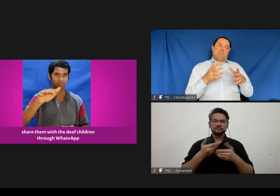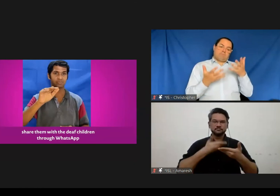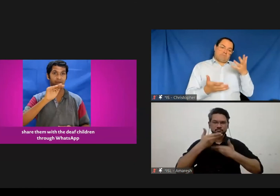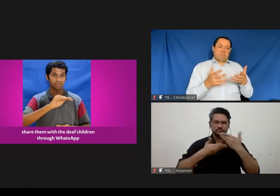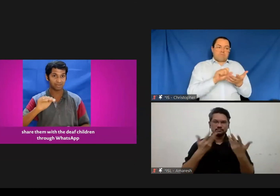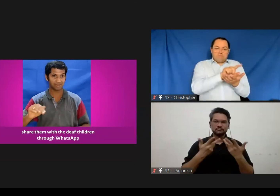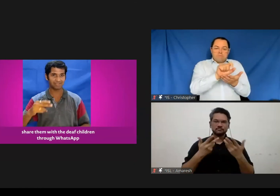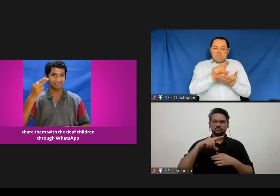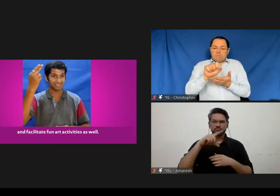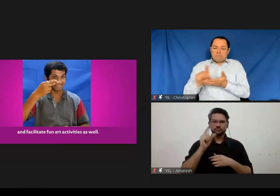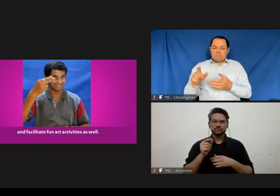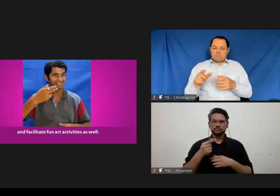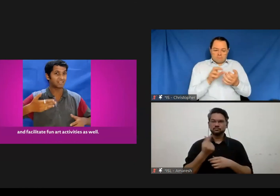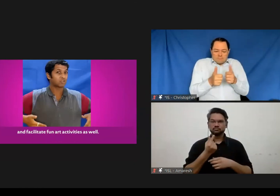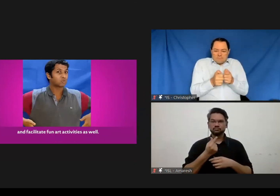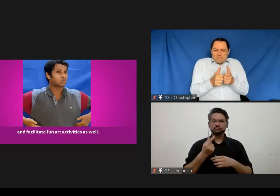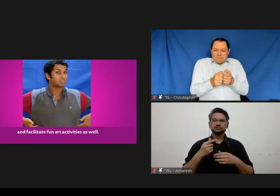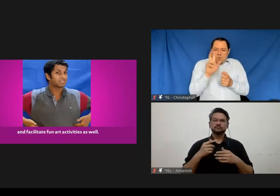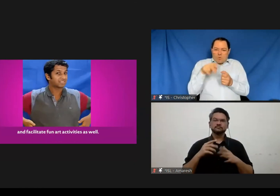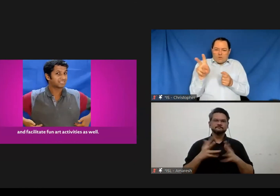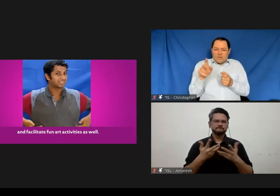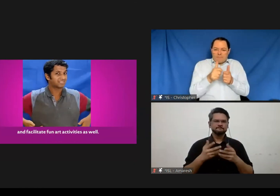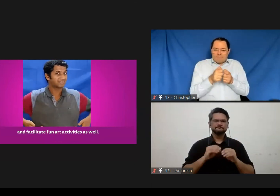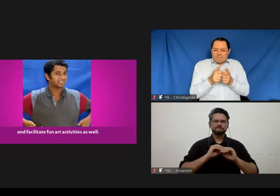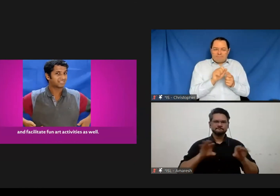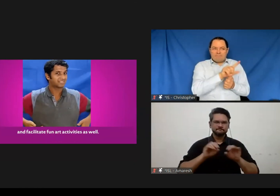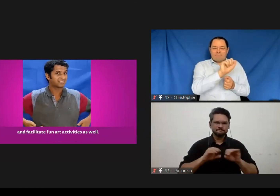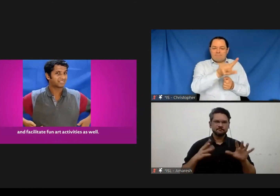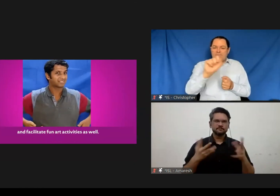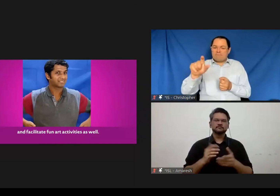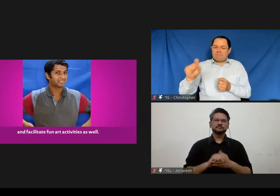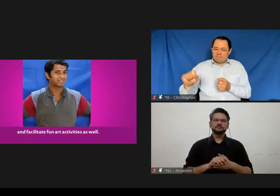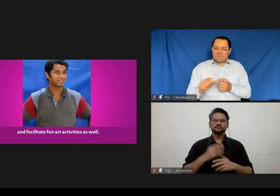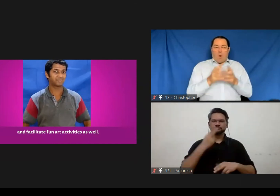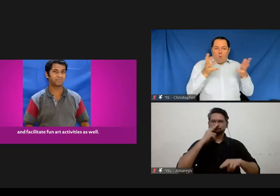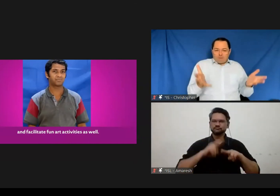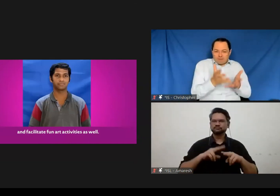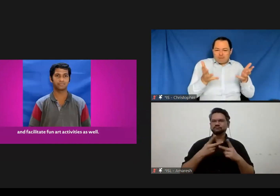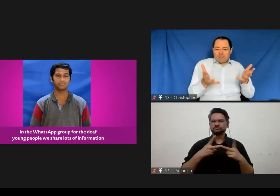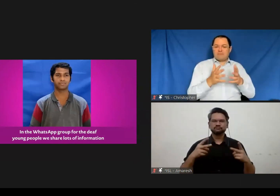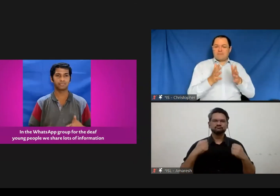व्हाट्सएप माध्यम रे पठाइलु छोटो पिलांकु आर्ट करिया पई मध्य उत्साहित कलु